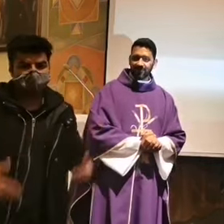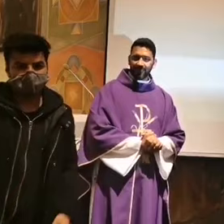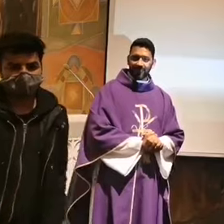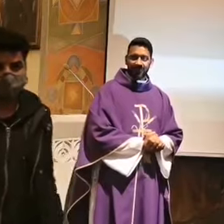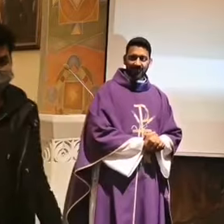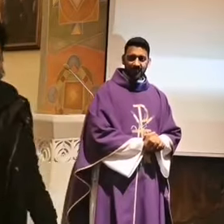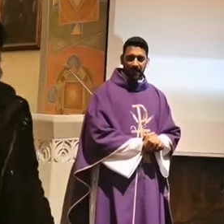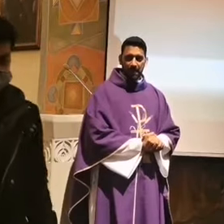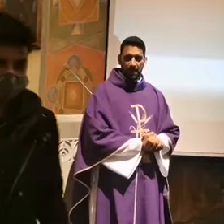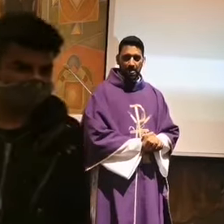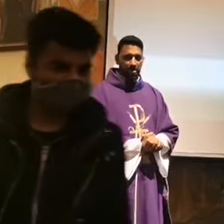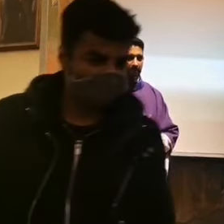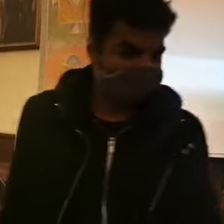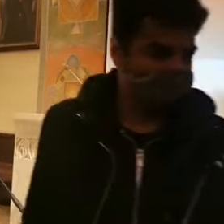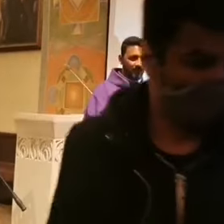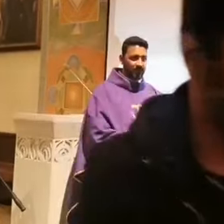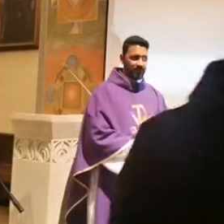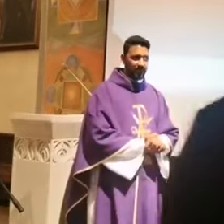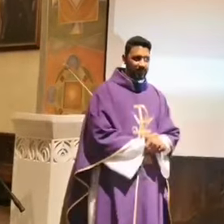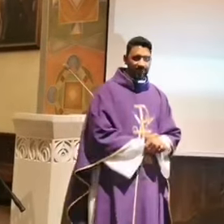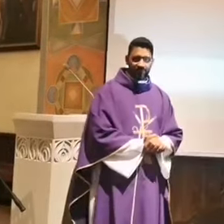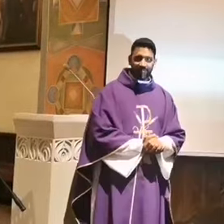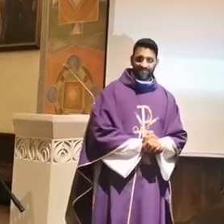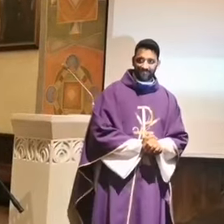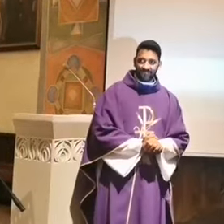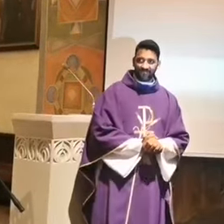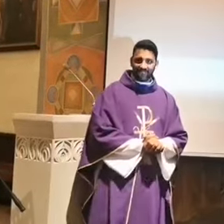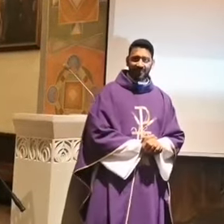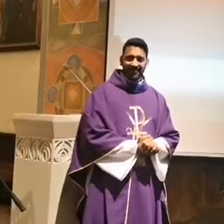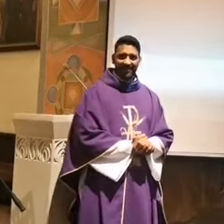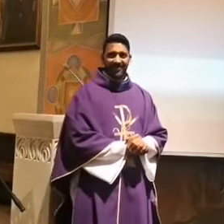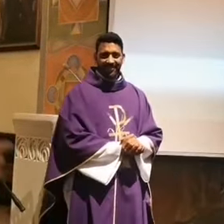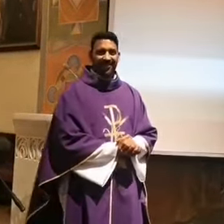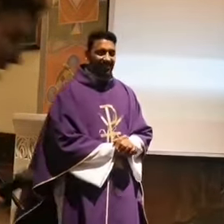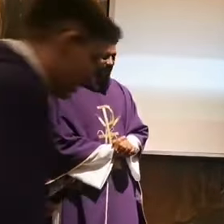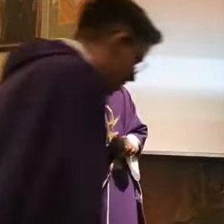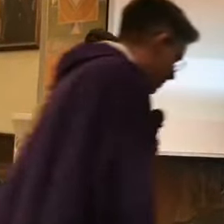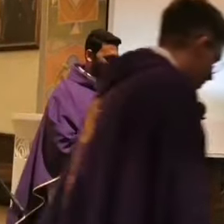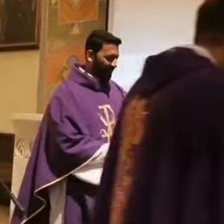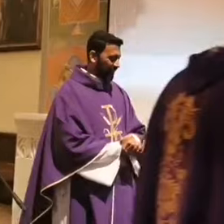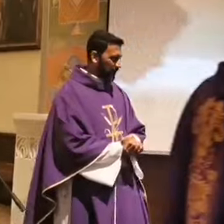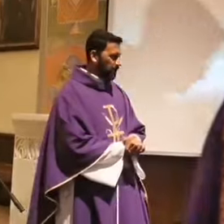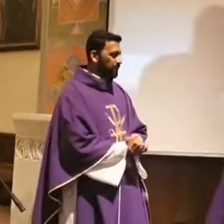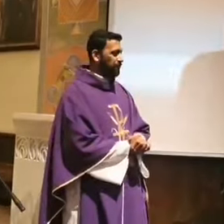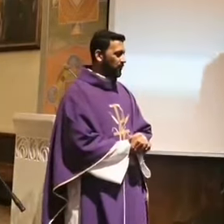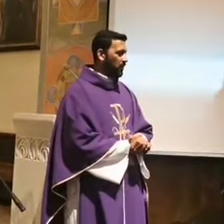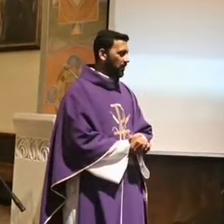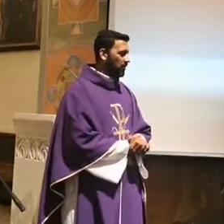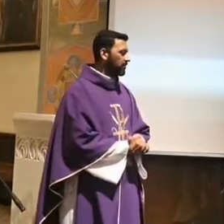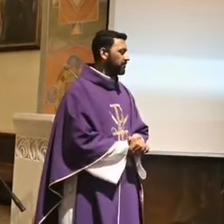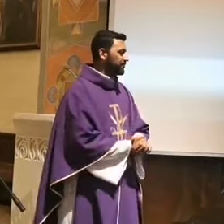Dobrze. Rozumiecie? Wszystko? Dziękujemy. Bardzo dziękujemy. Pan Jinson.